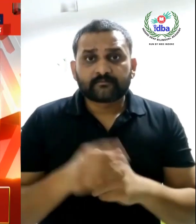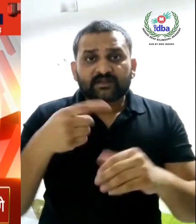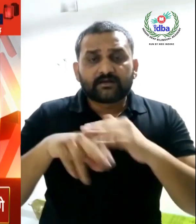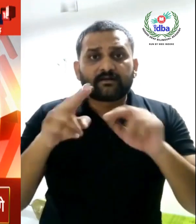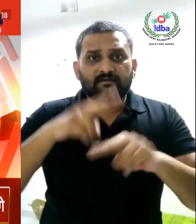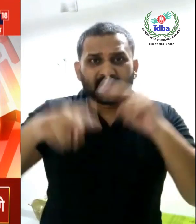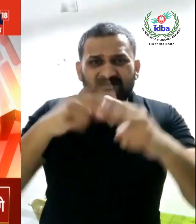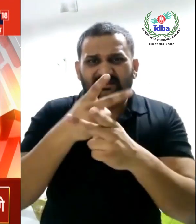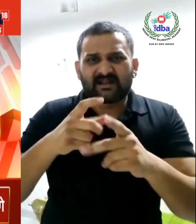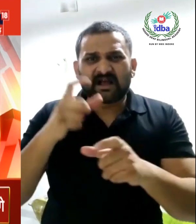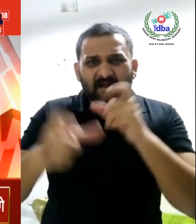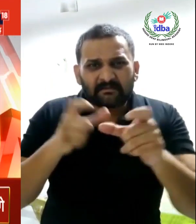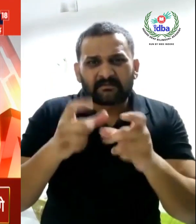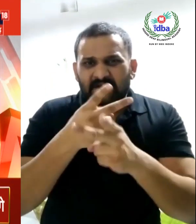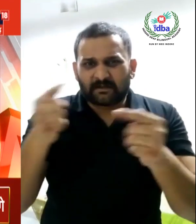औद्योगिक विवाद अधिनियम